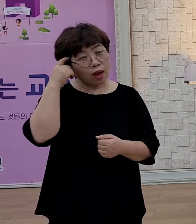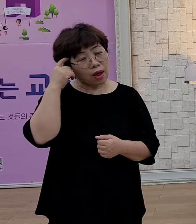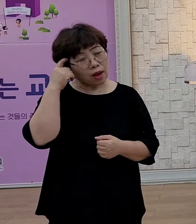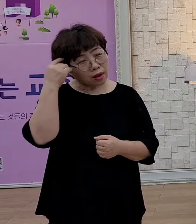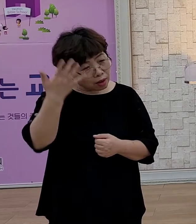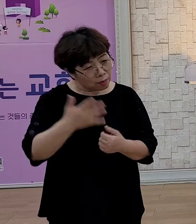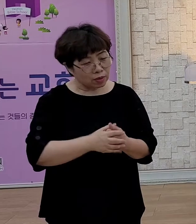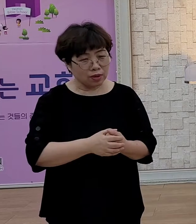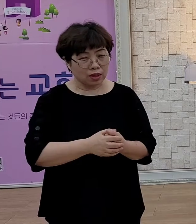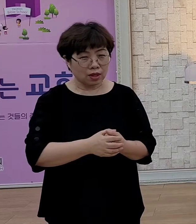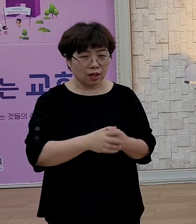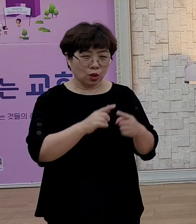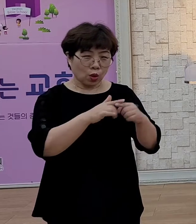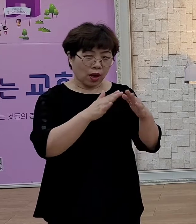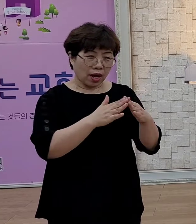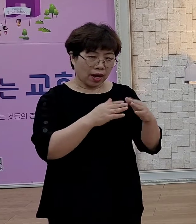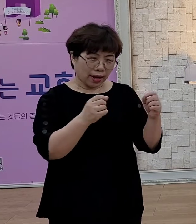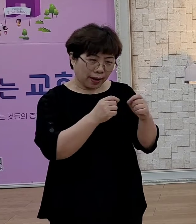거예요.